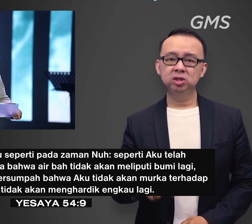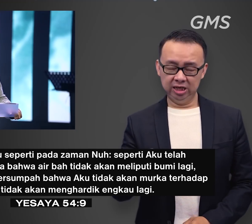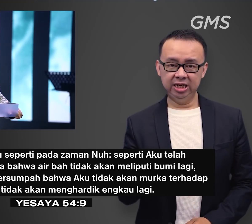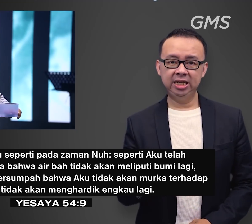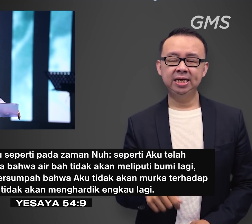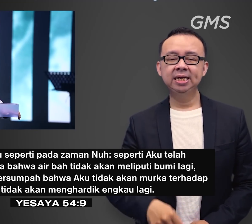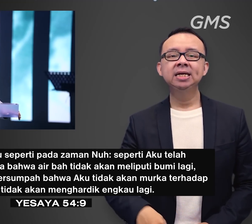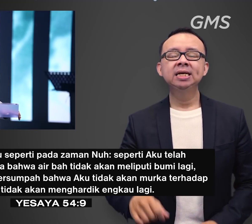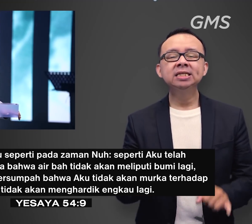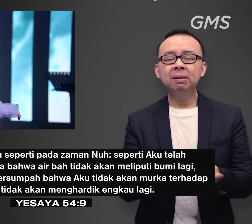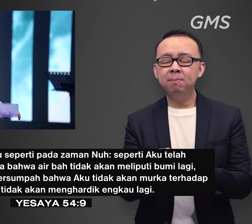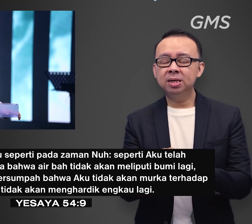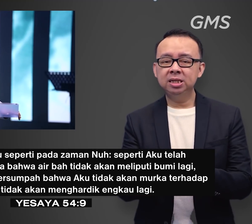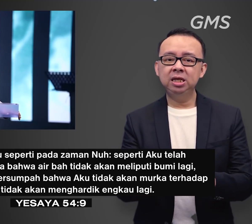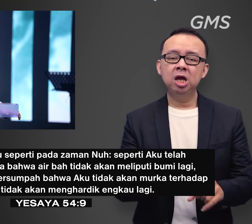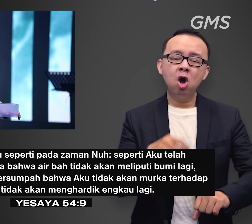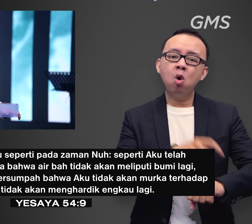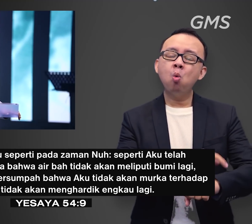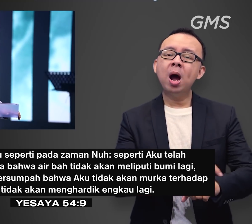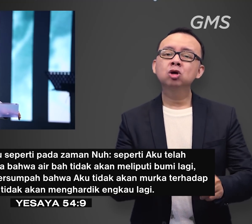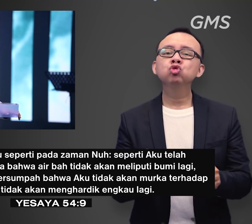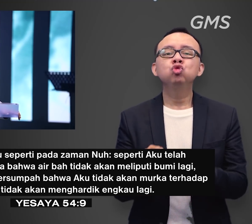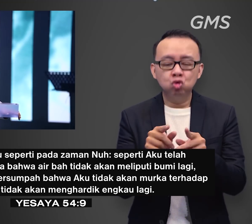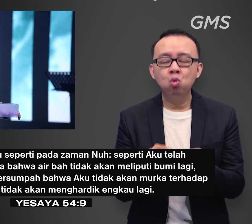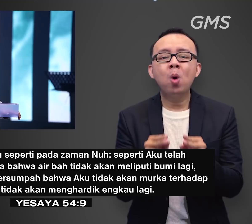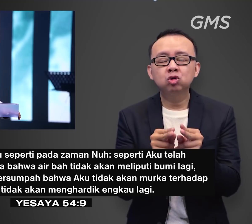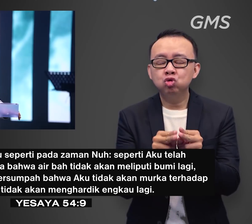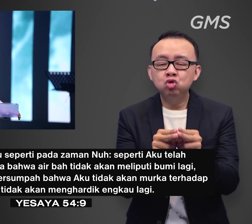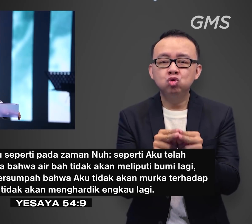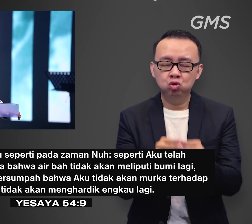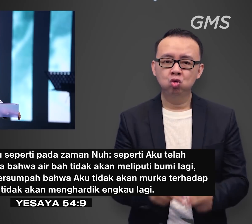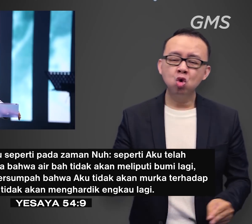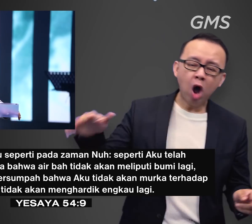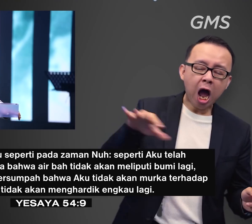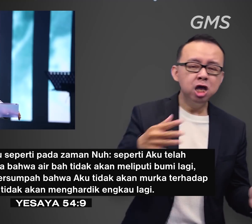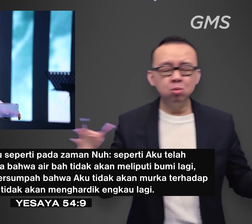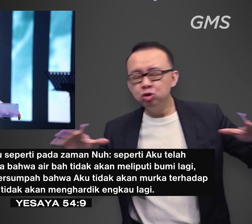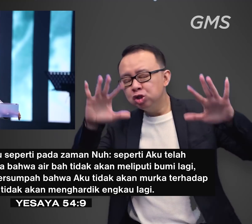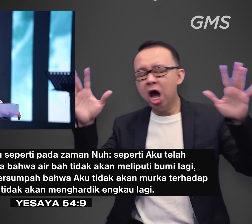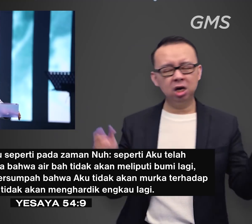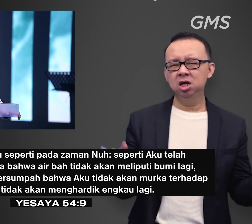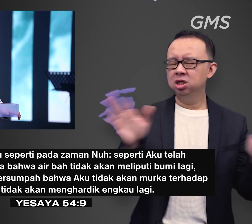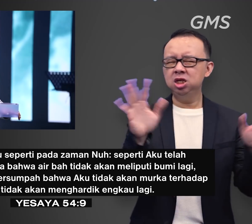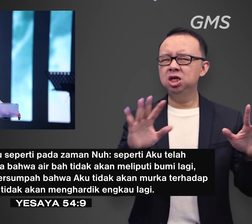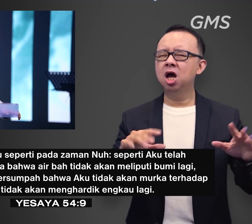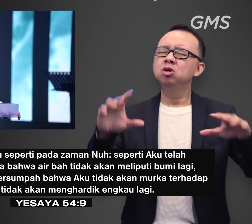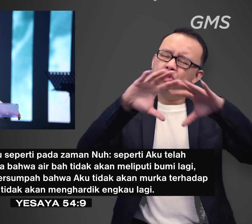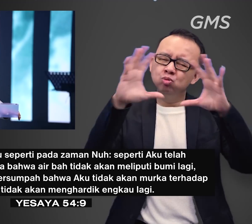seperti pada zaman Nuh. Seperti aku telah bersumpah kepadanya bahwa air bah tidak akan meliputi bumi